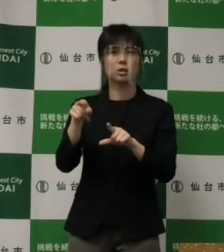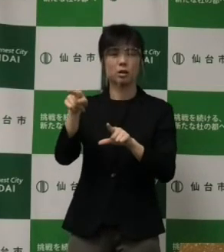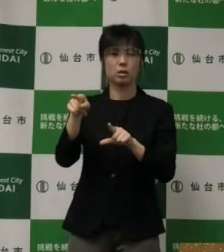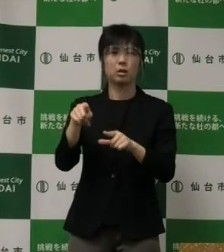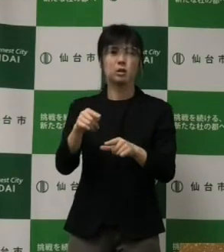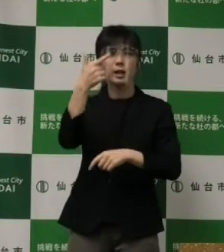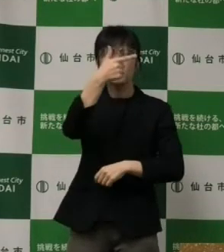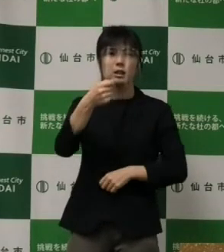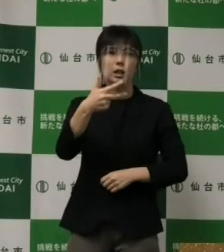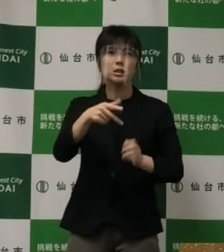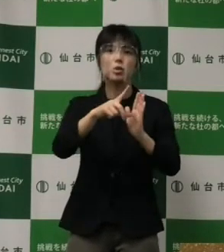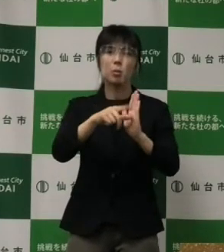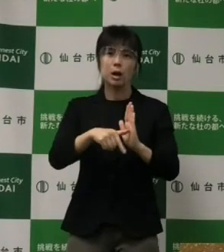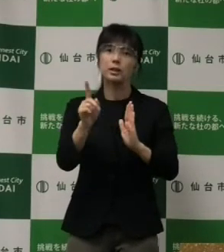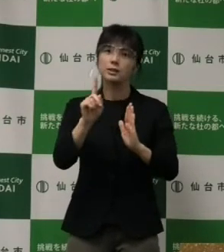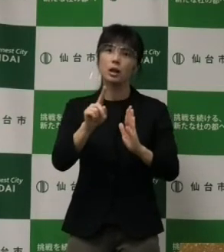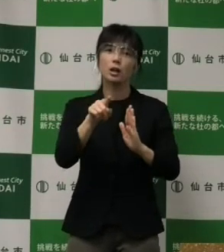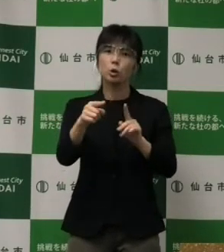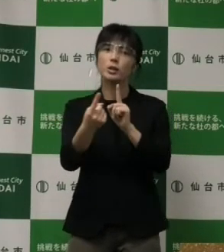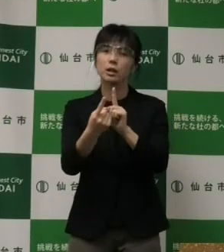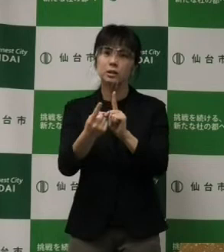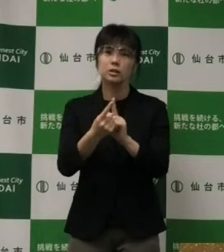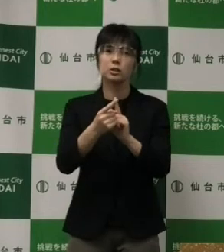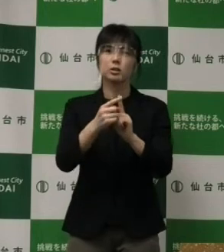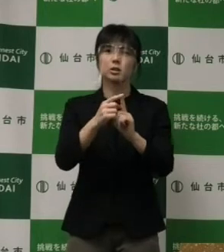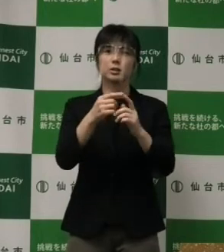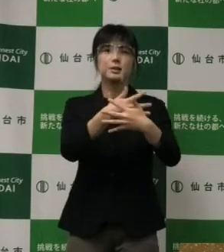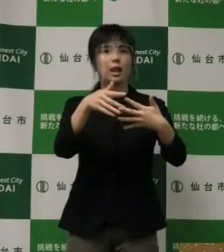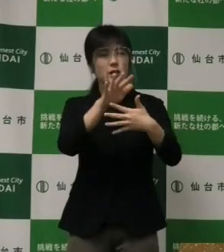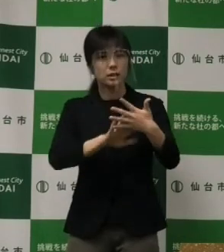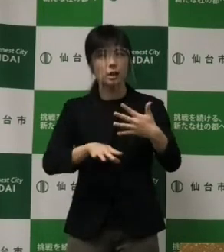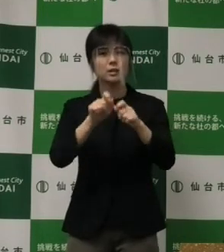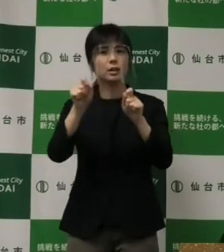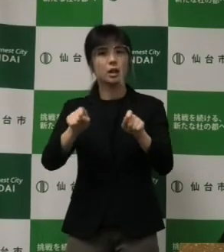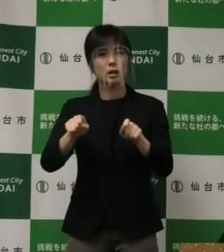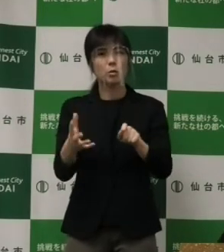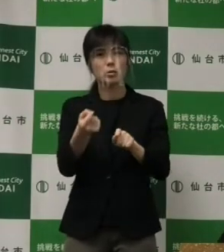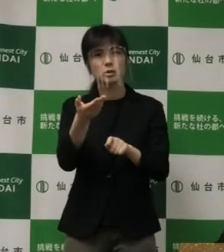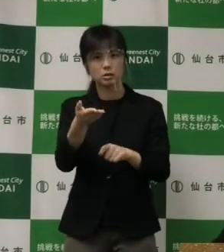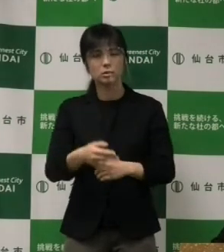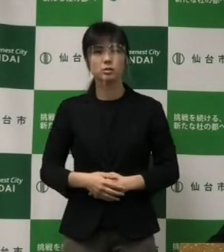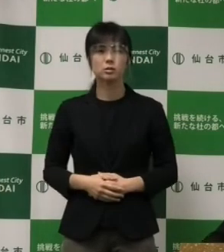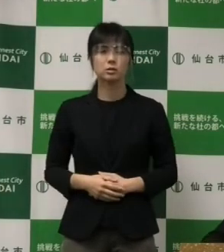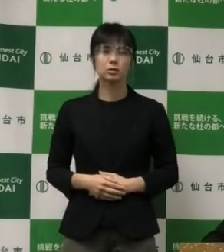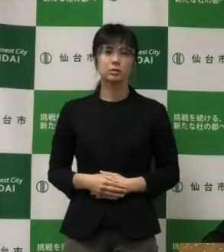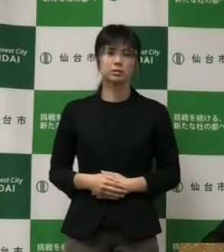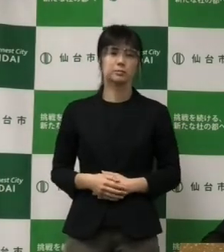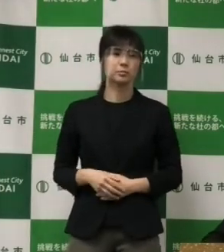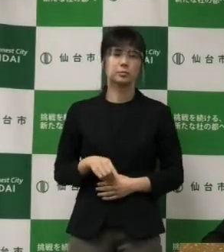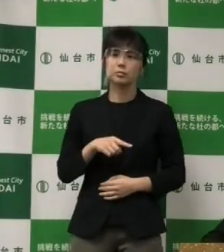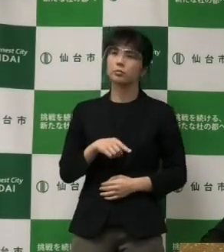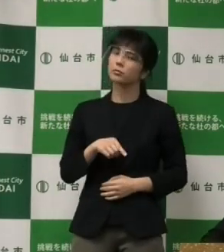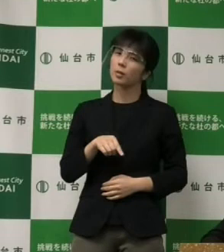代だったりとか取っているようなデータがあれば教えていただければと。 私のところにはそ